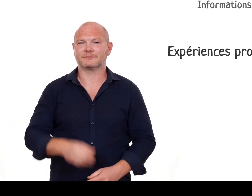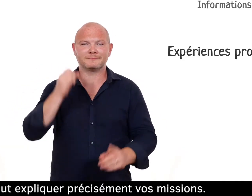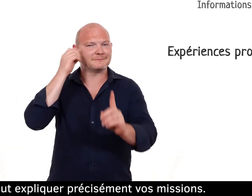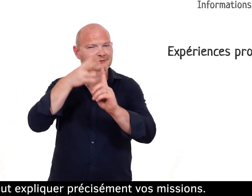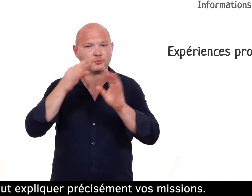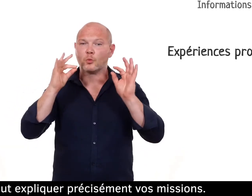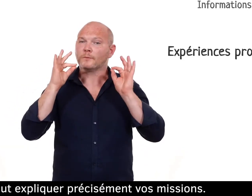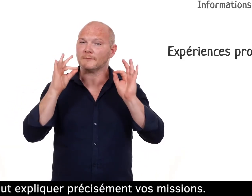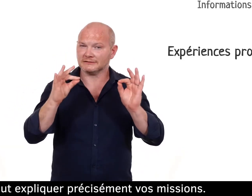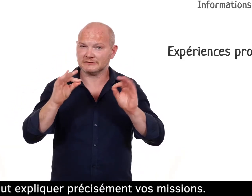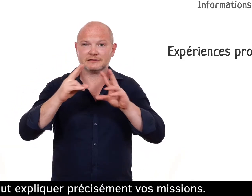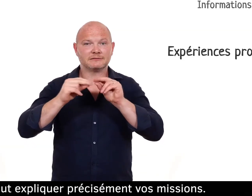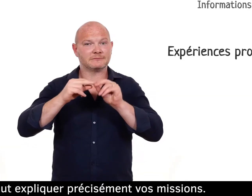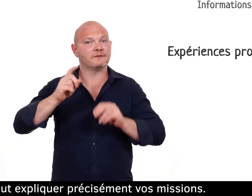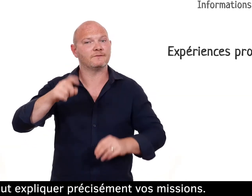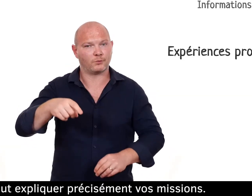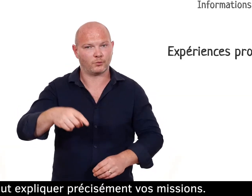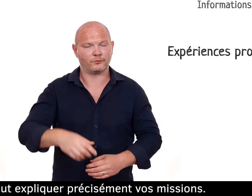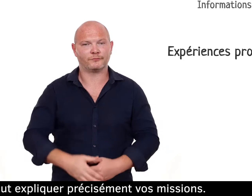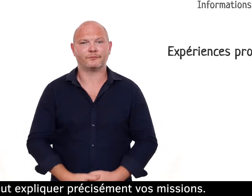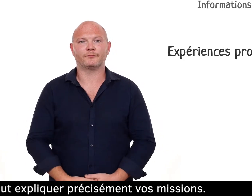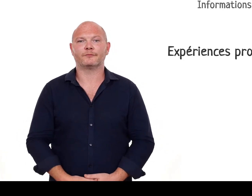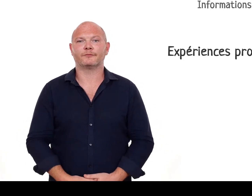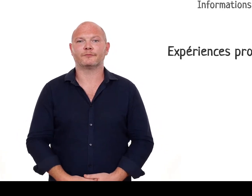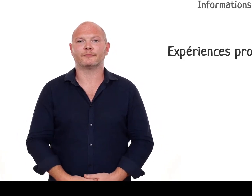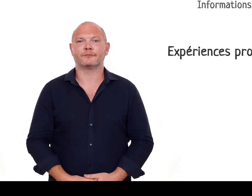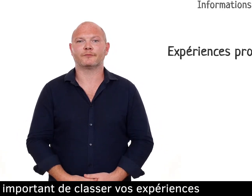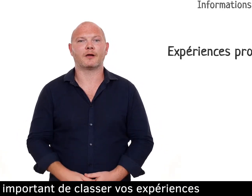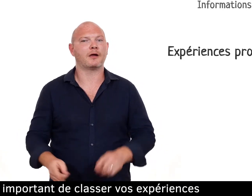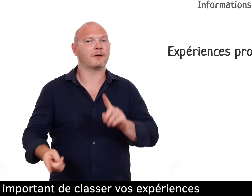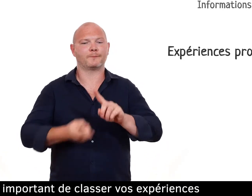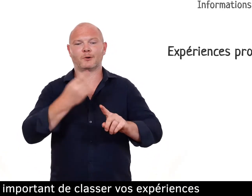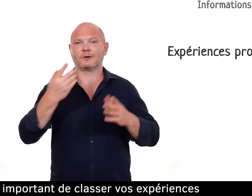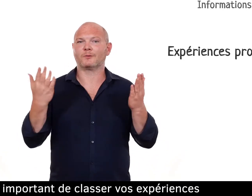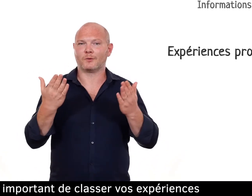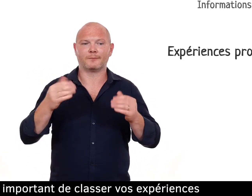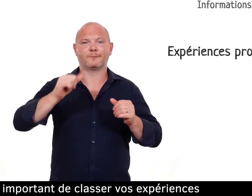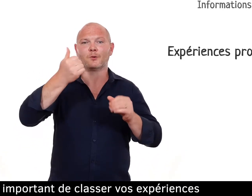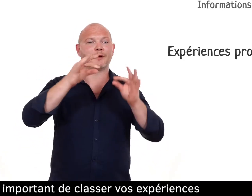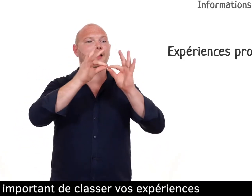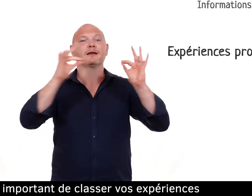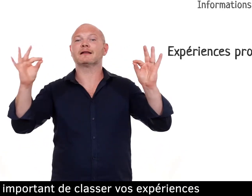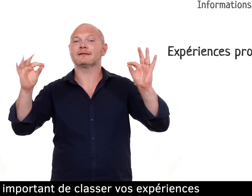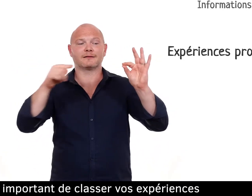Il faut expliquer précisément vos missions. Il est important de classer vos expériences